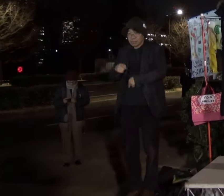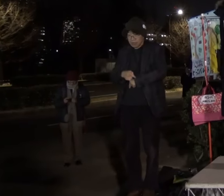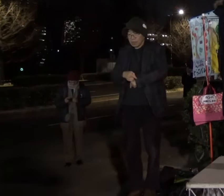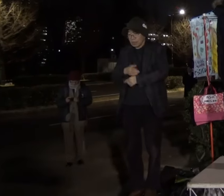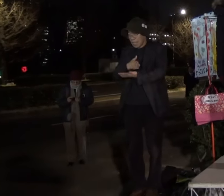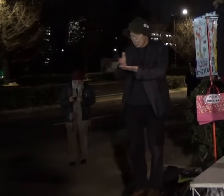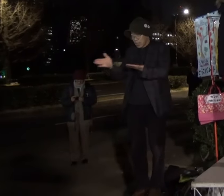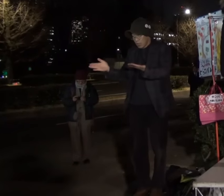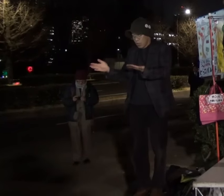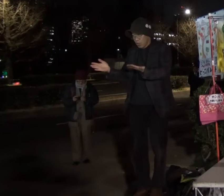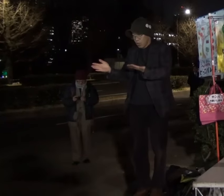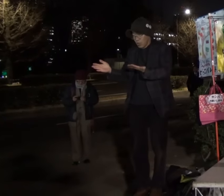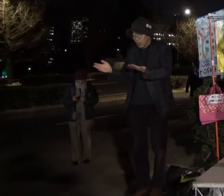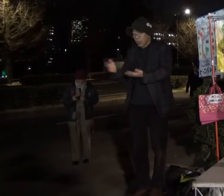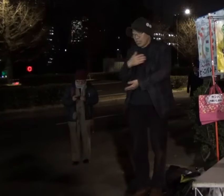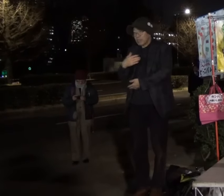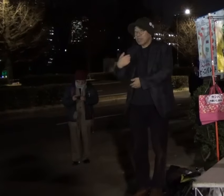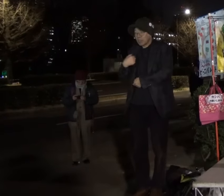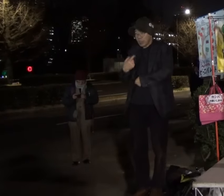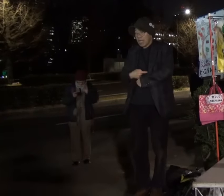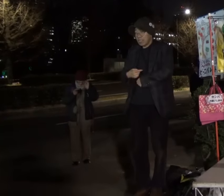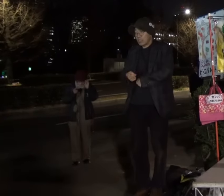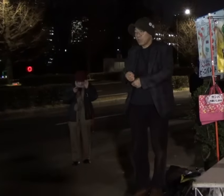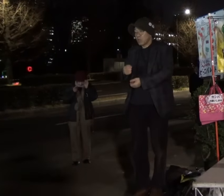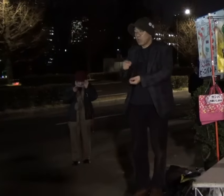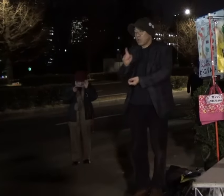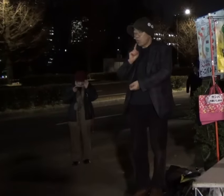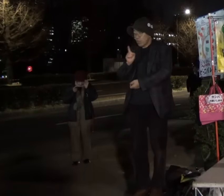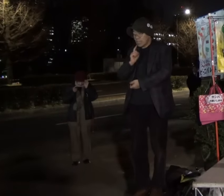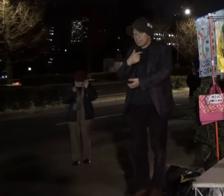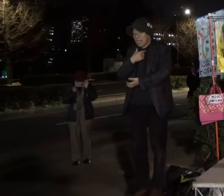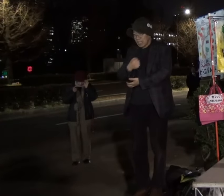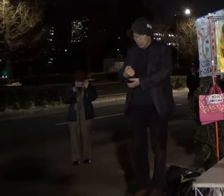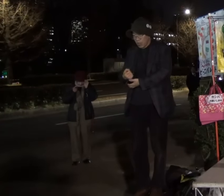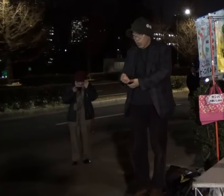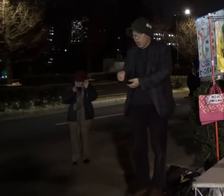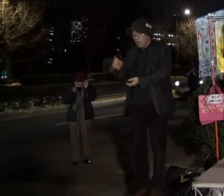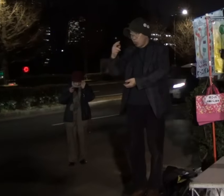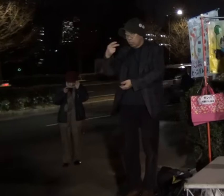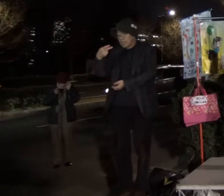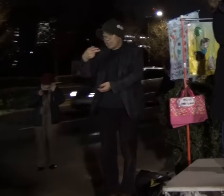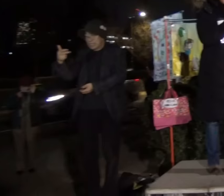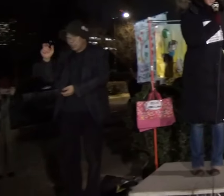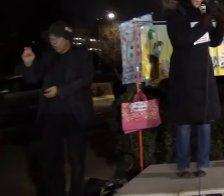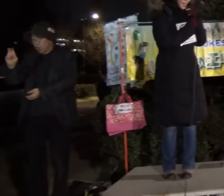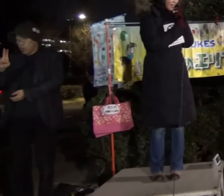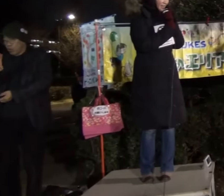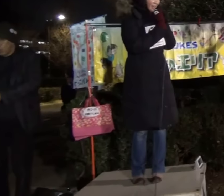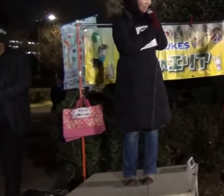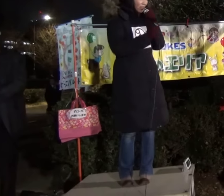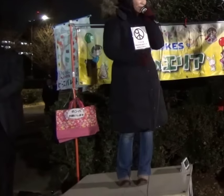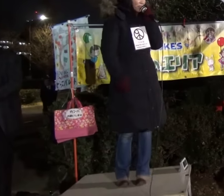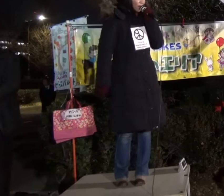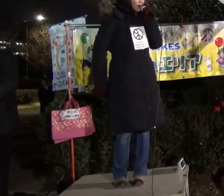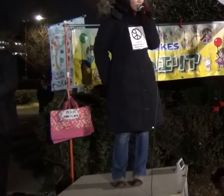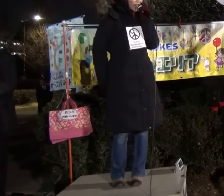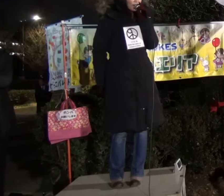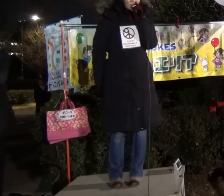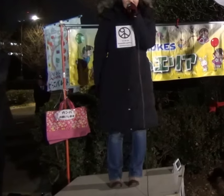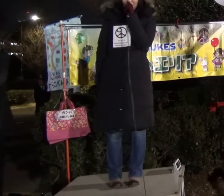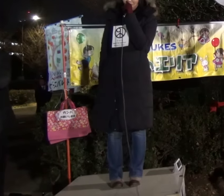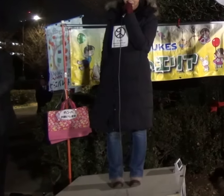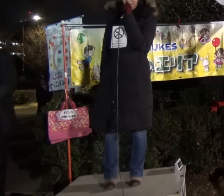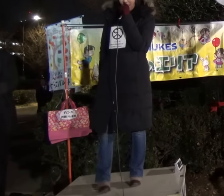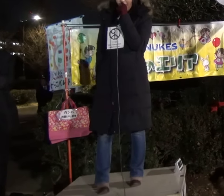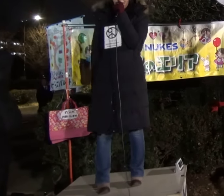していただけますので、お話ししたいよという方ぜひお願いします。二郎さんの方にあちらに、はい、いていただきますとしっかり